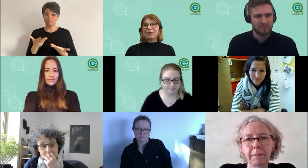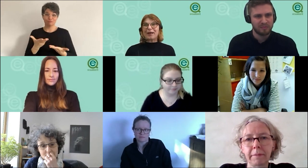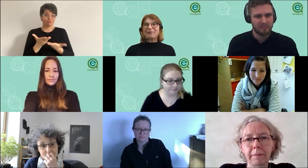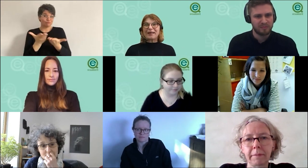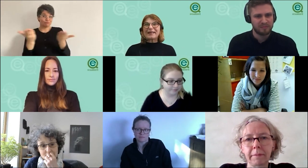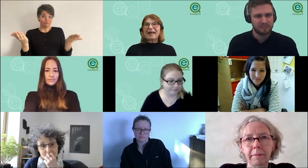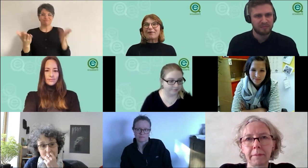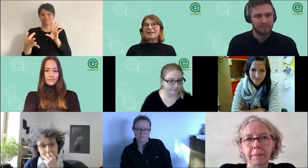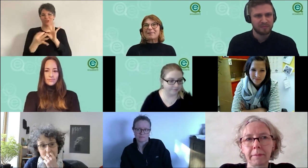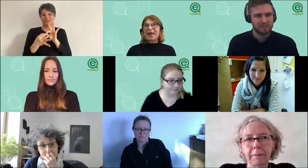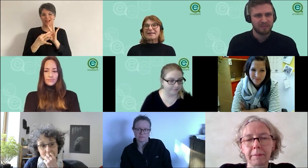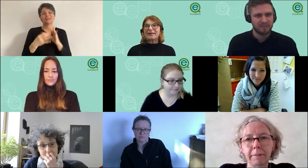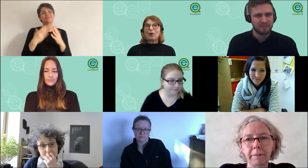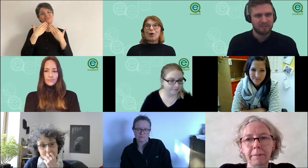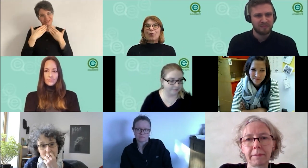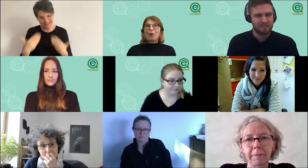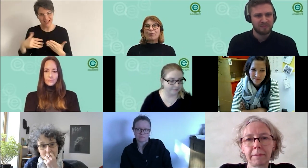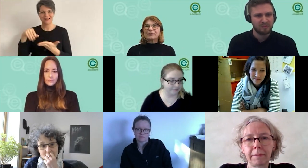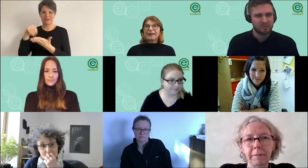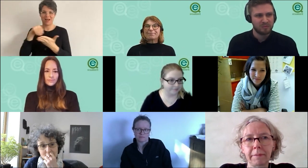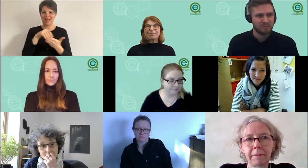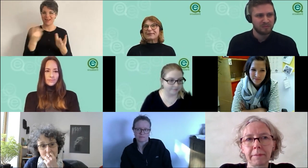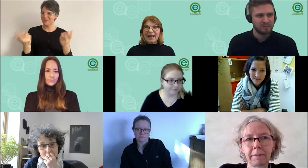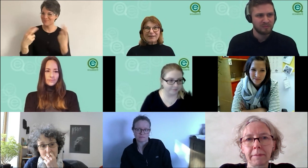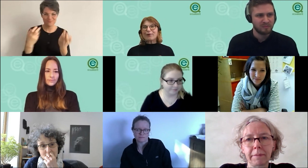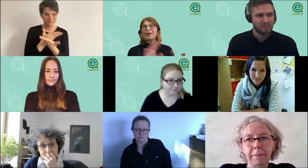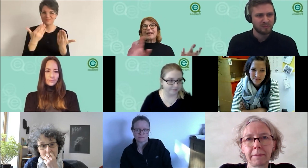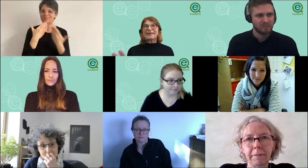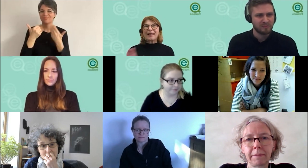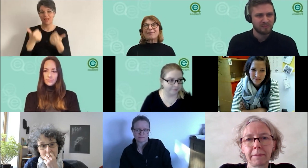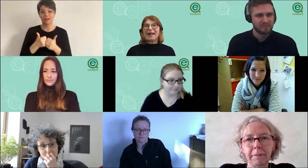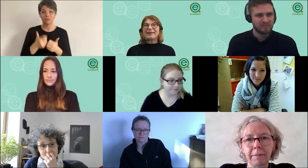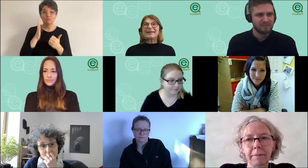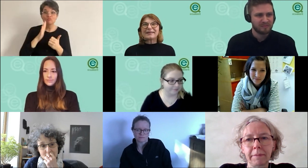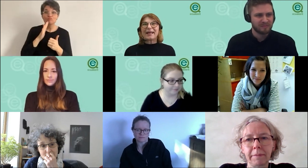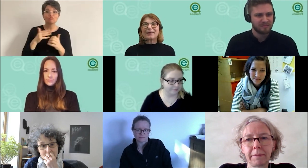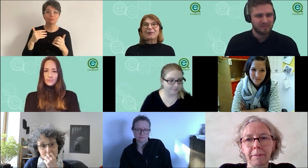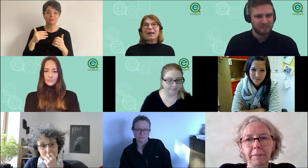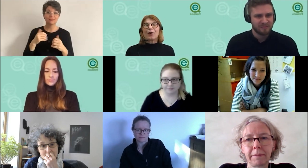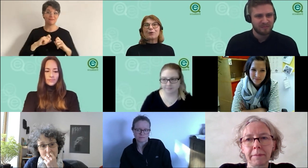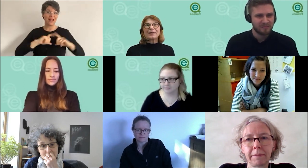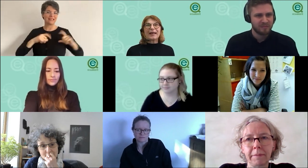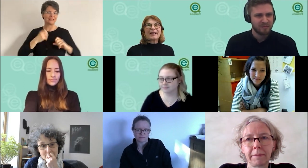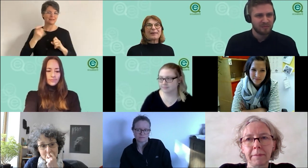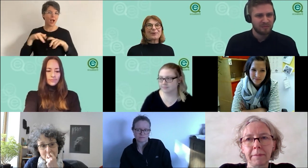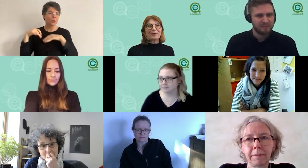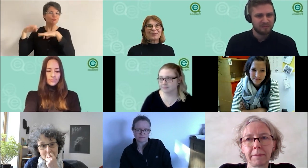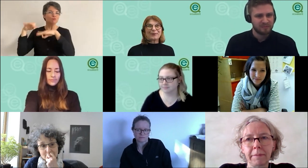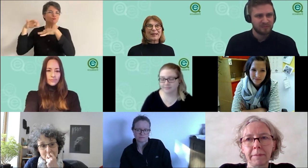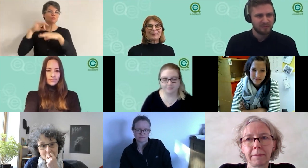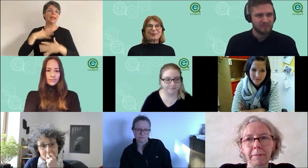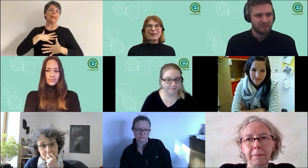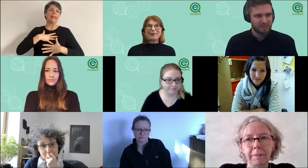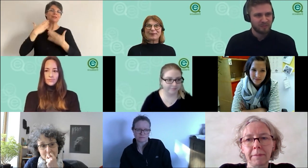Ihnen zu hören. Vielen Dank fürs Dabeisein und teilen Sie noch fleißig am Wahlendienstag unsere Liebesgrüße